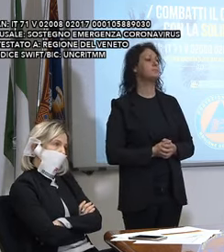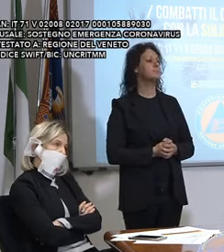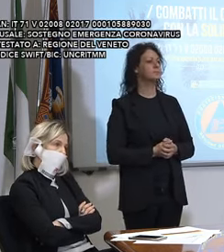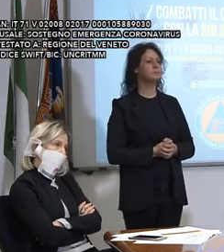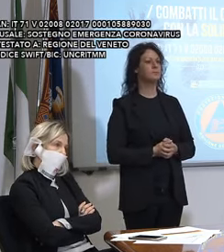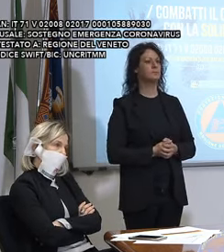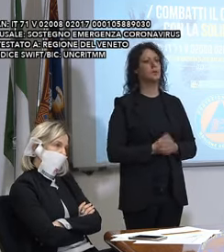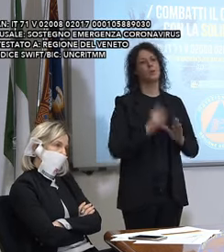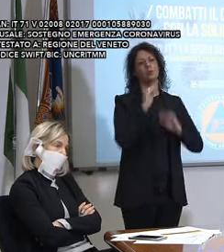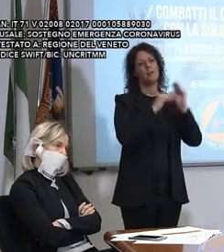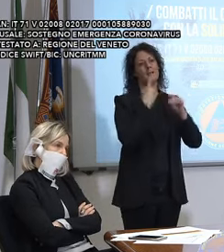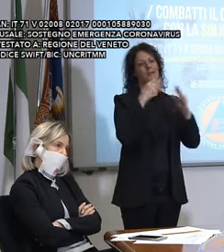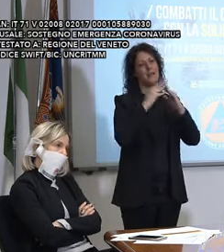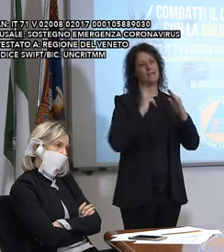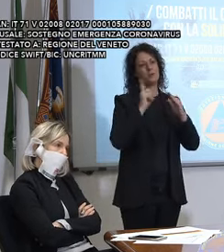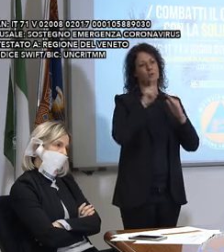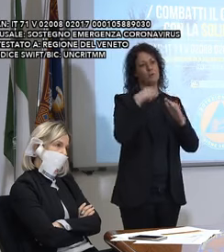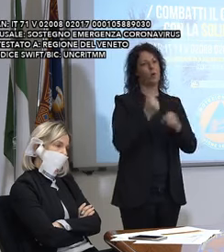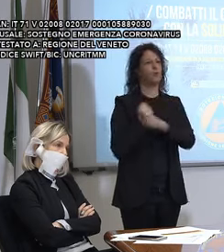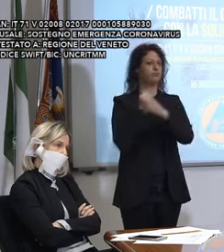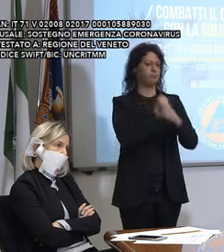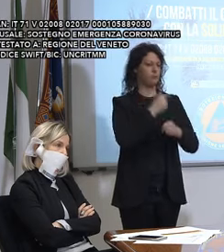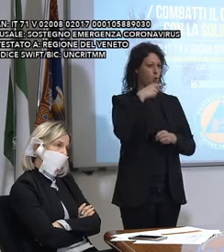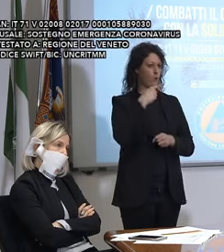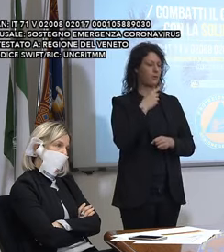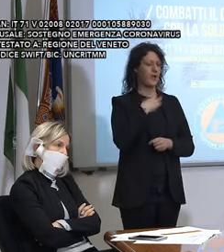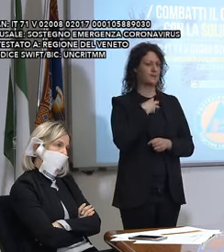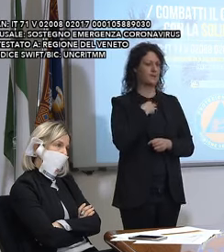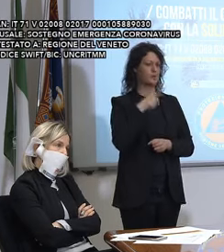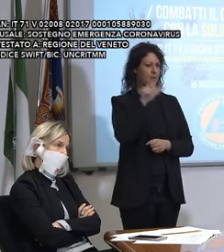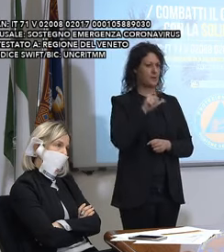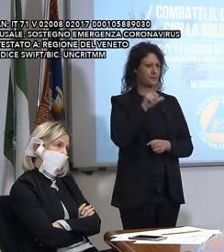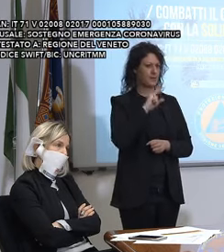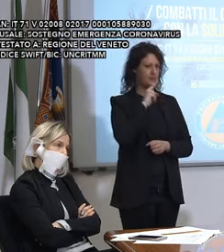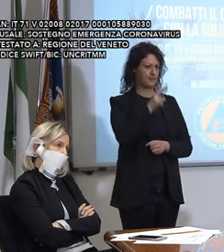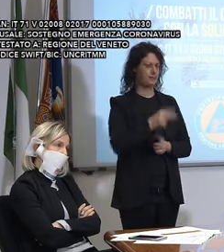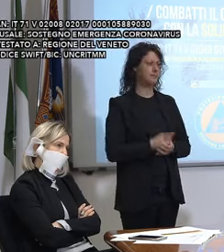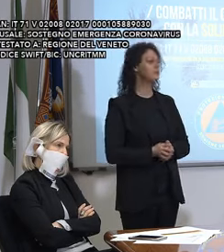Non sulle case di riposo e poi fa l'assessore. No, dunque,